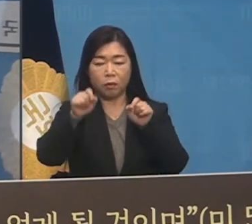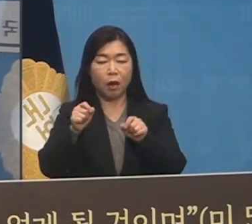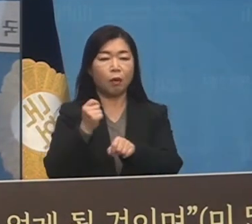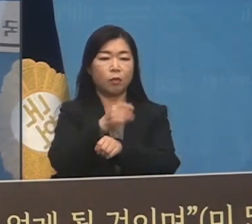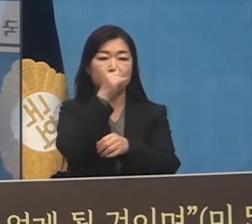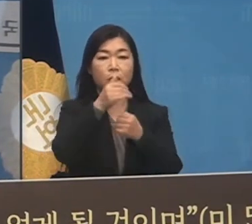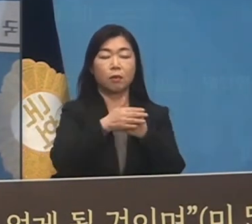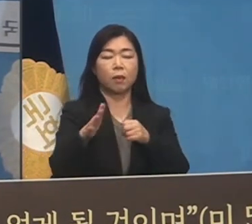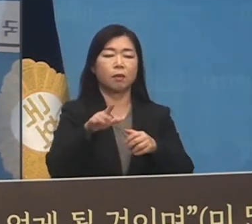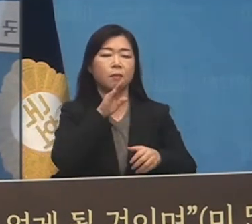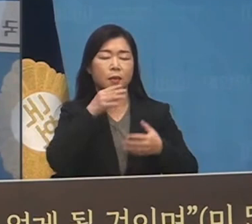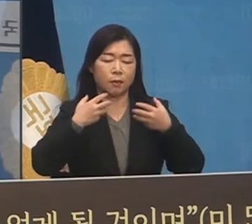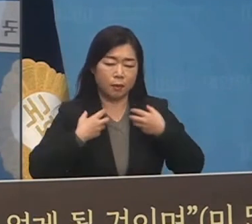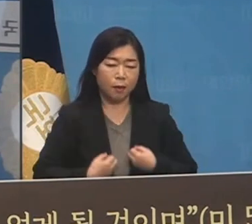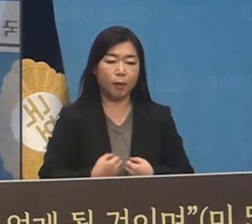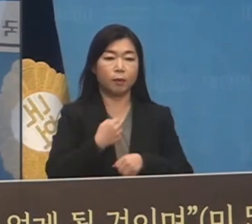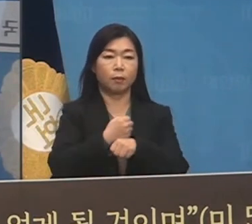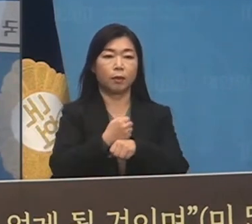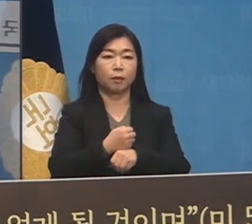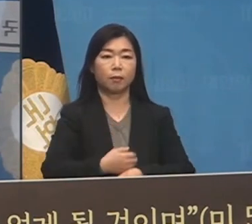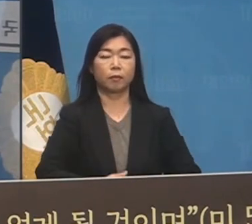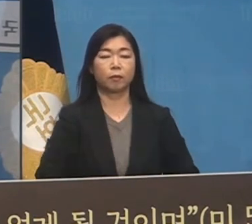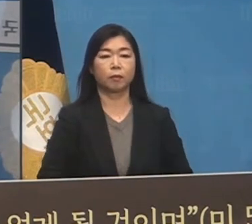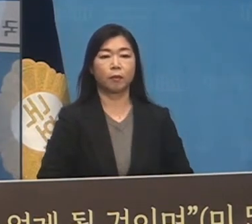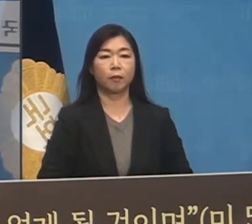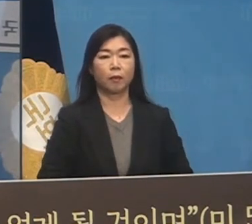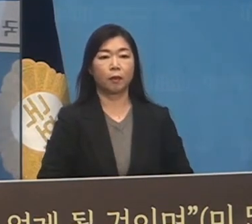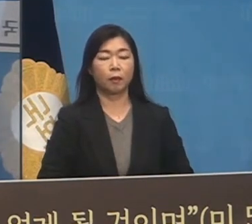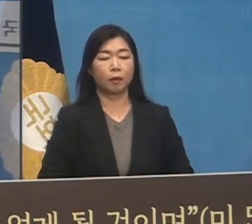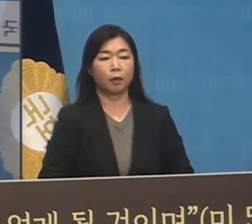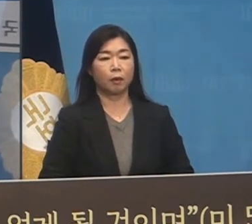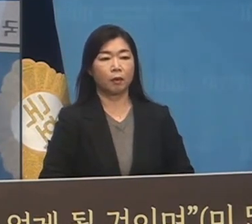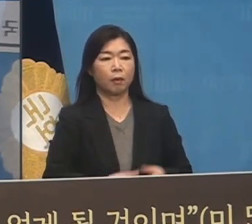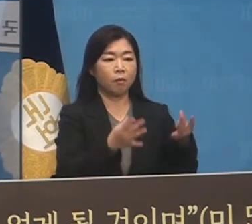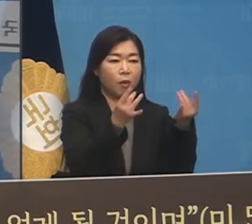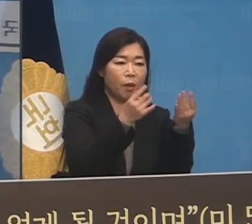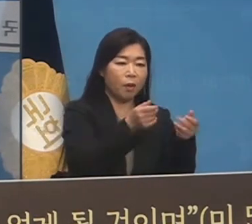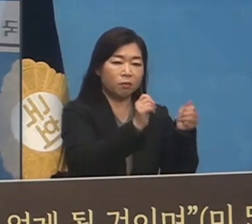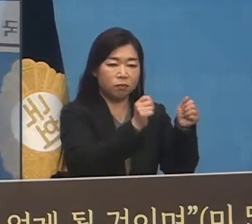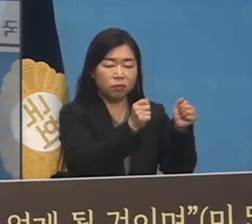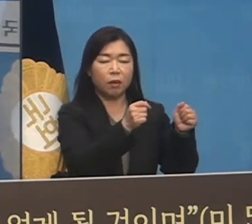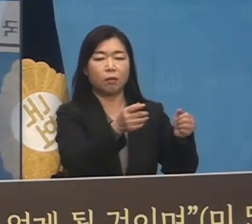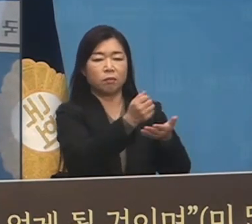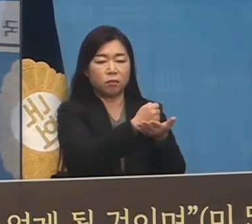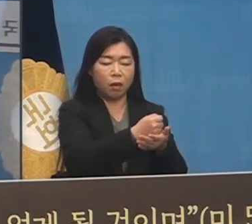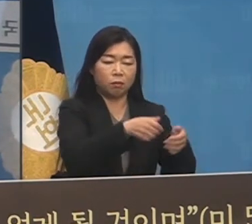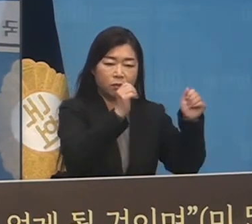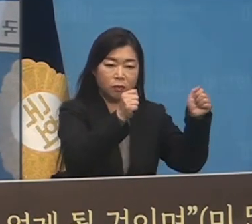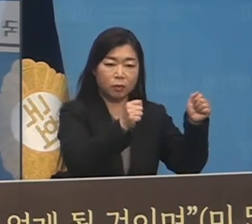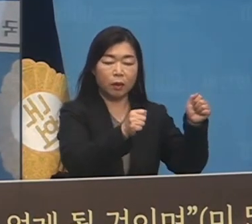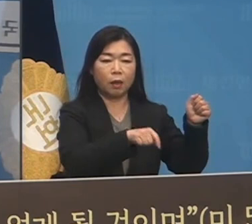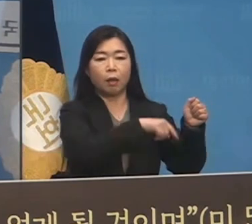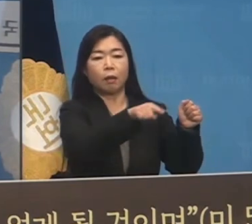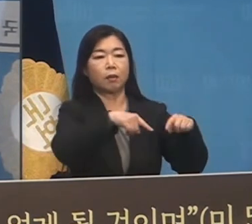있으니 절망스럽다. 주술에 놀아나는 한국 정치 형태를